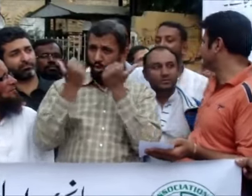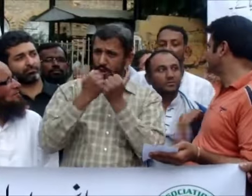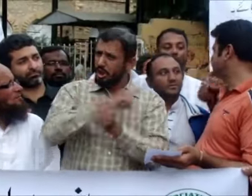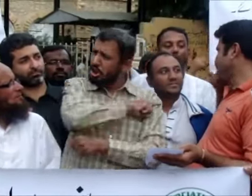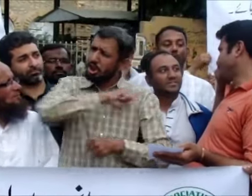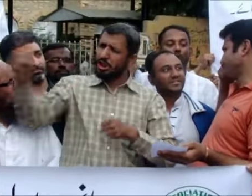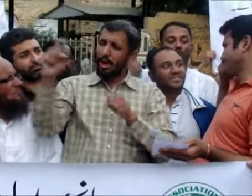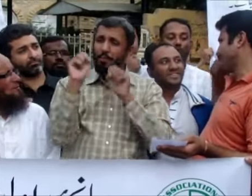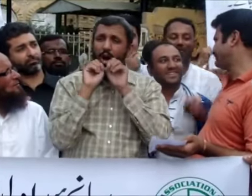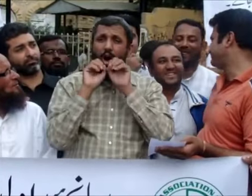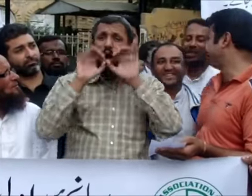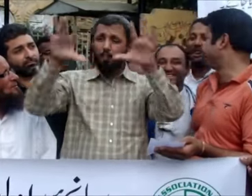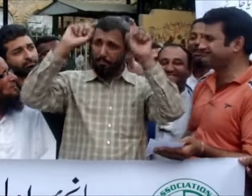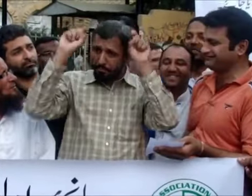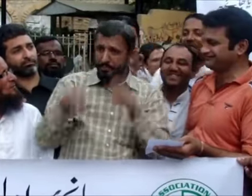बराबर करेंगे।